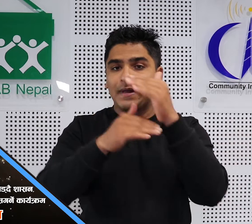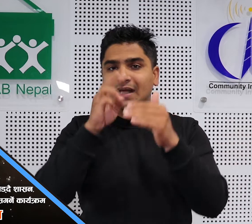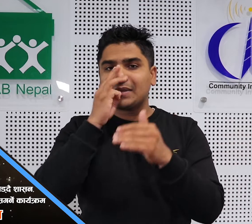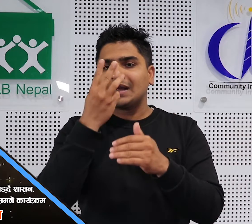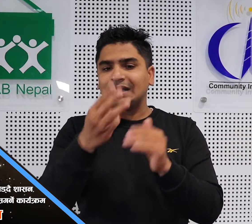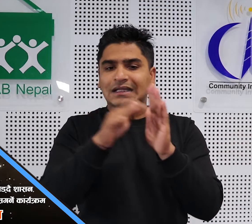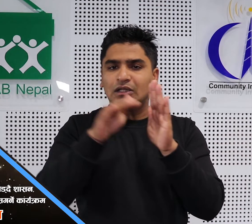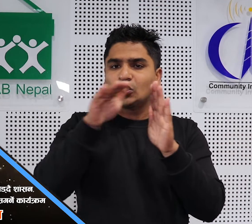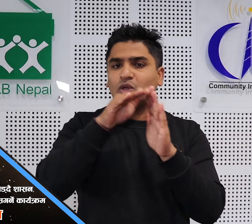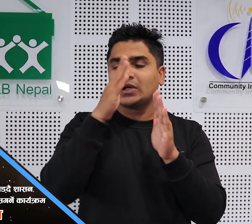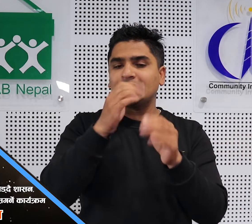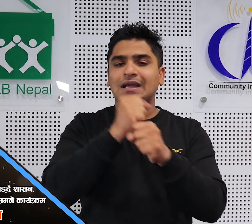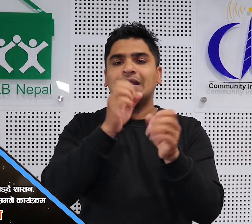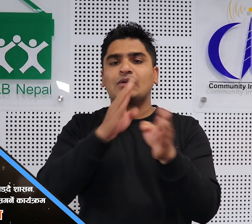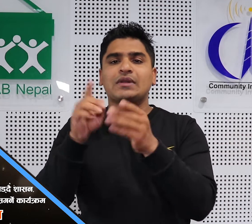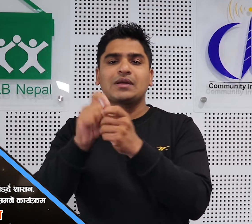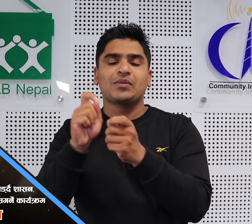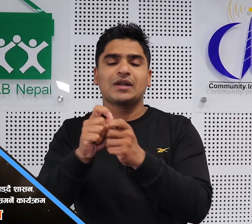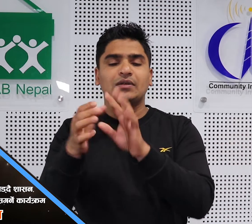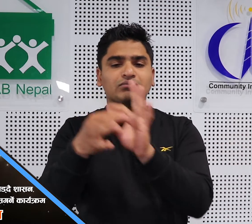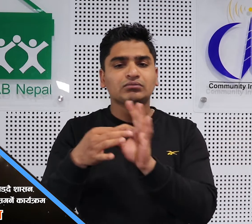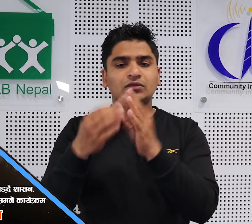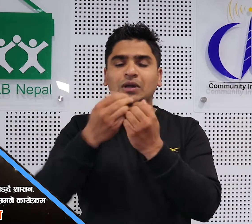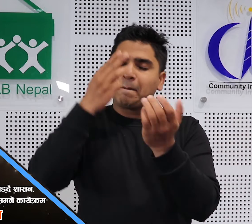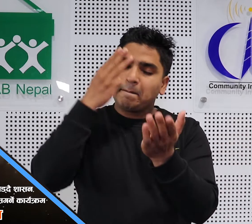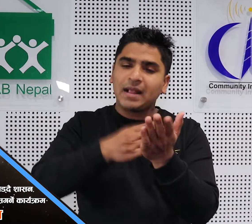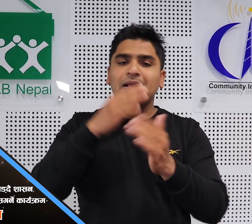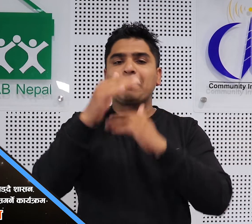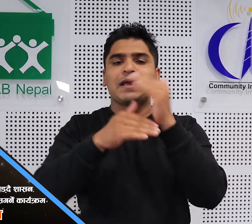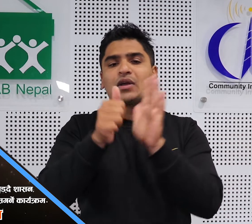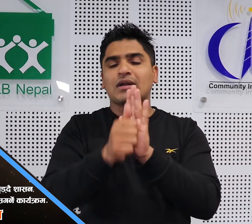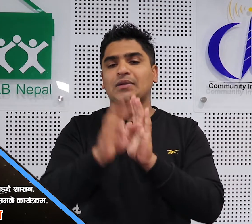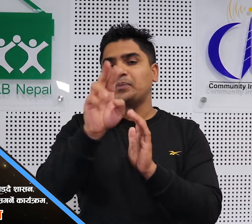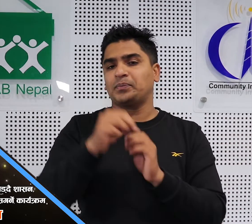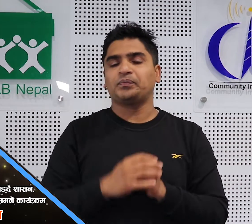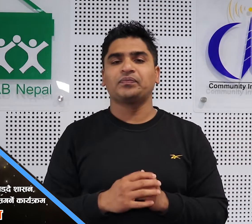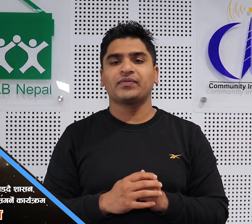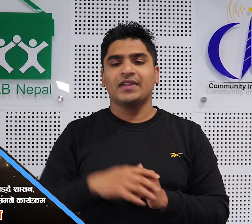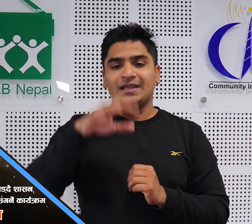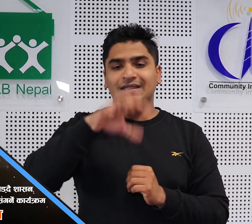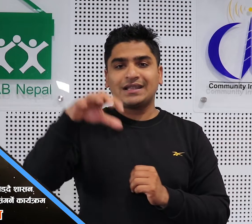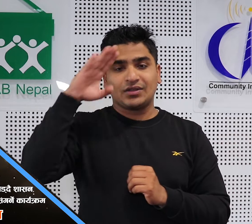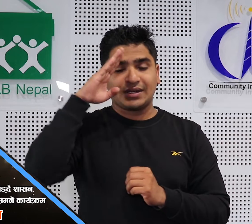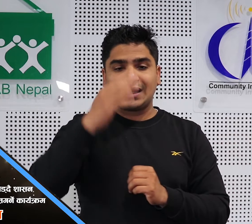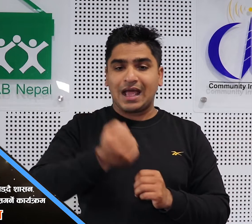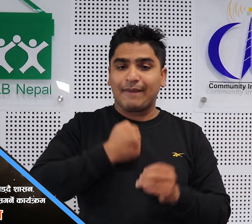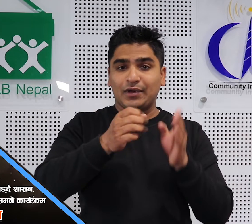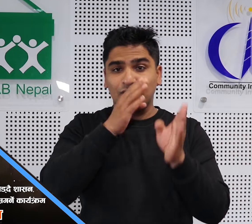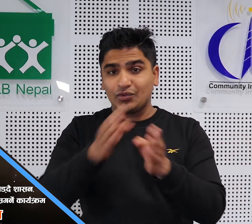तीनटै तहले कार्य योजना बनाएर समन्वय गरेर मात्र विकासलाई अगाडि बढाउनु पर्छ। स्थानीय सरकारले आफ्नो योजना र नीति